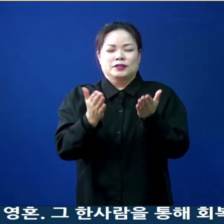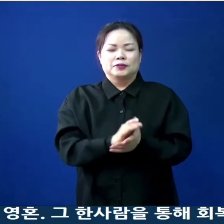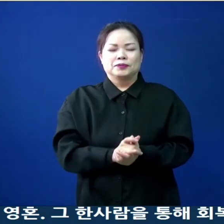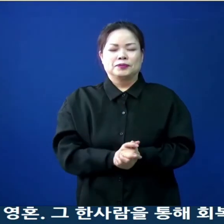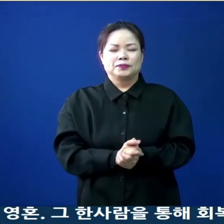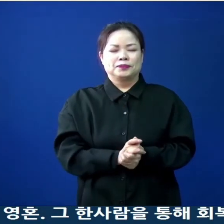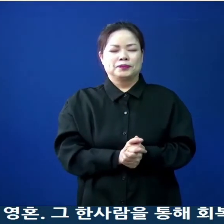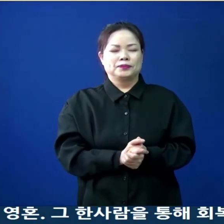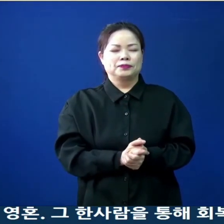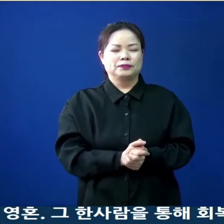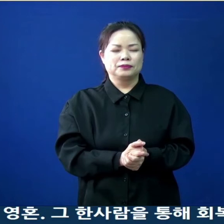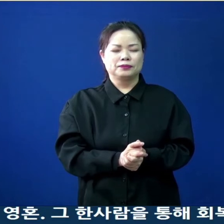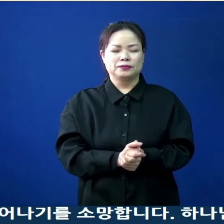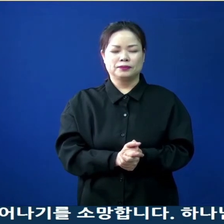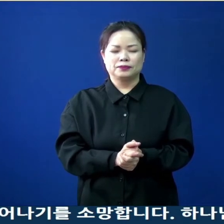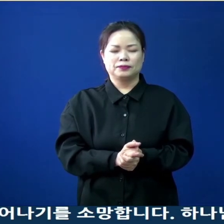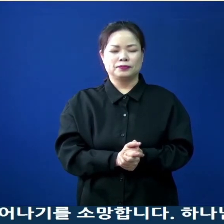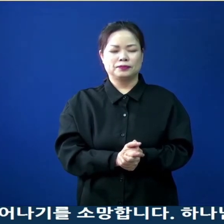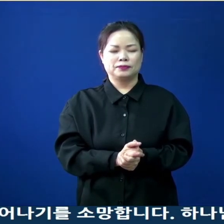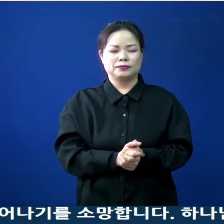기도하시겠습니다.